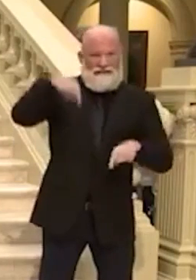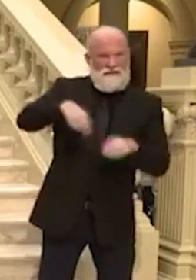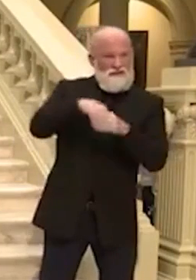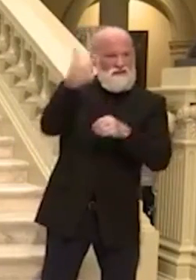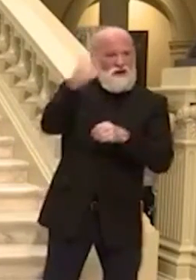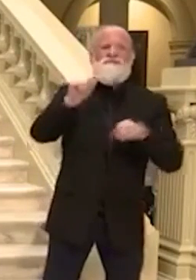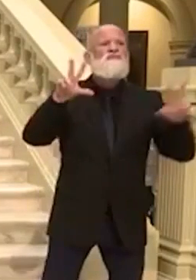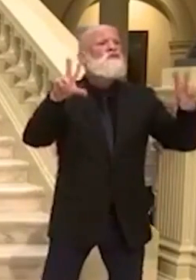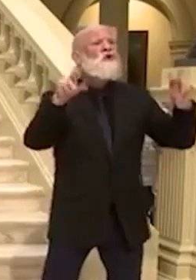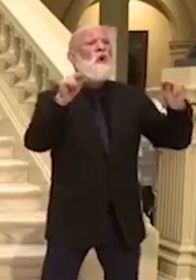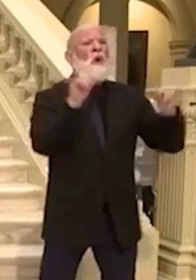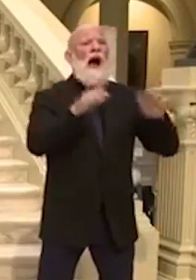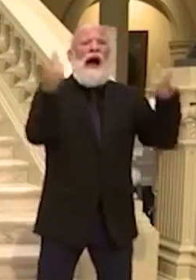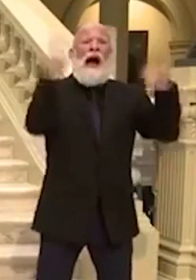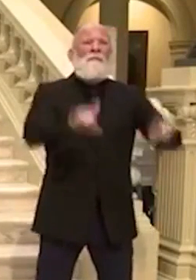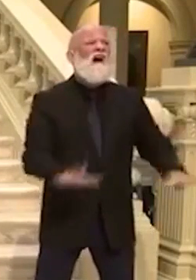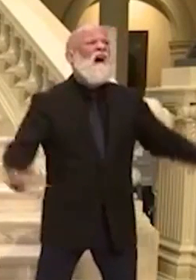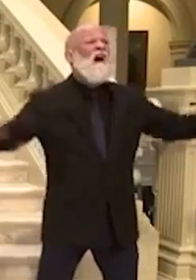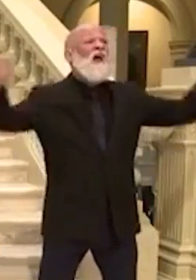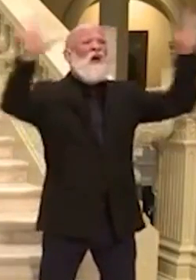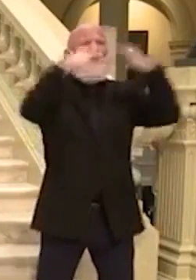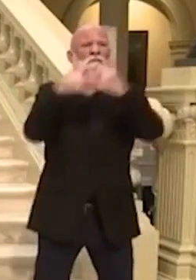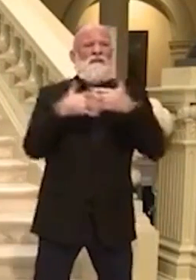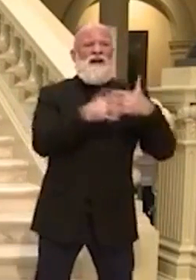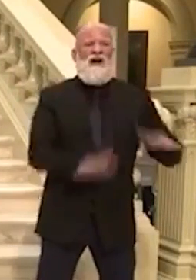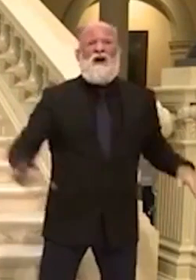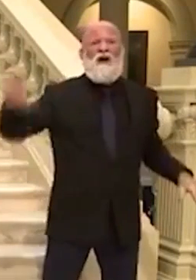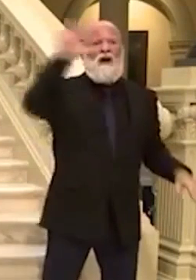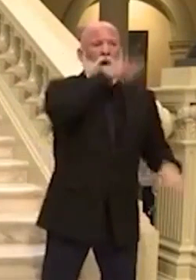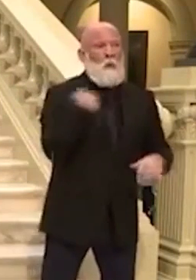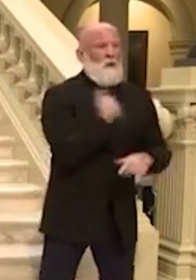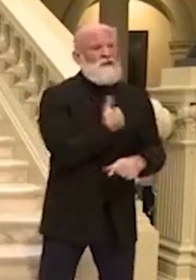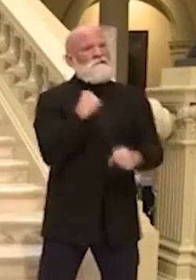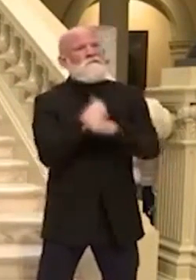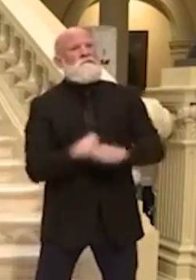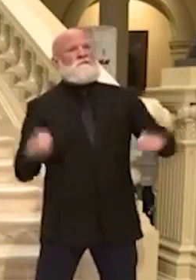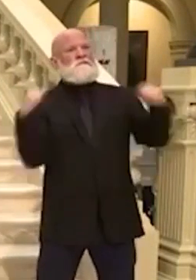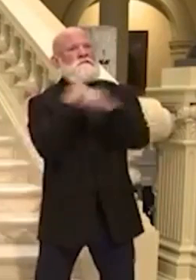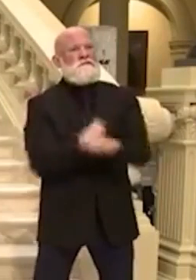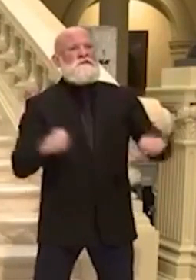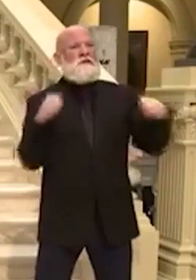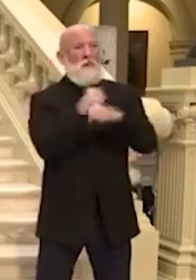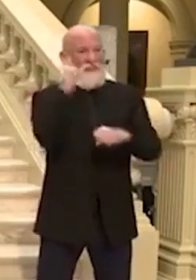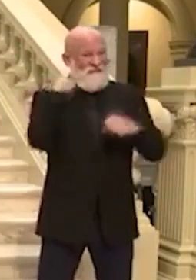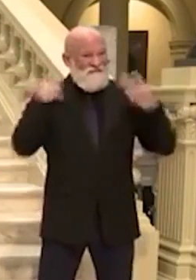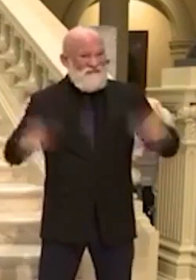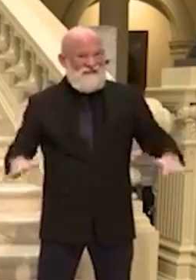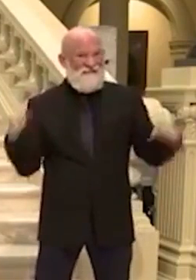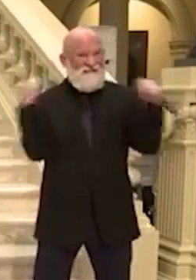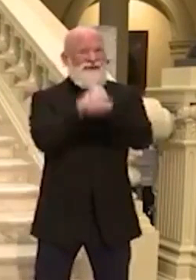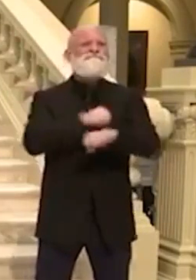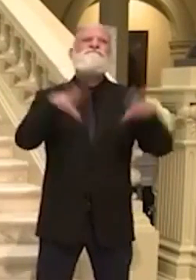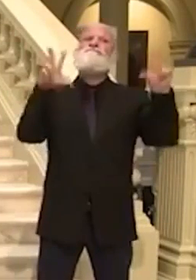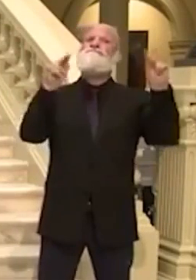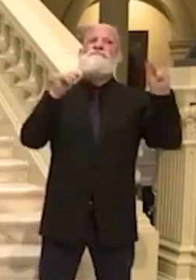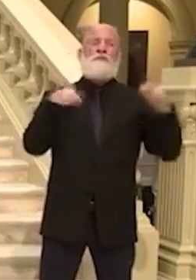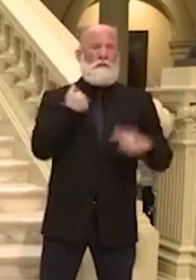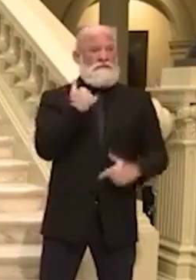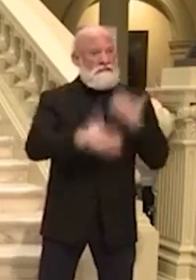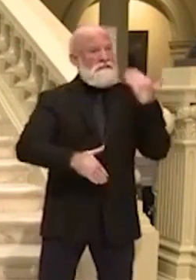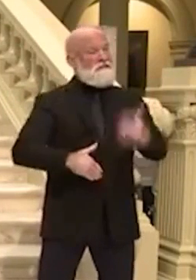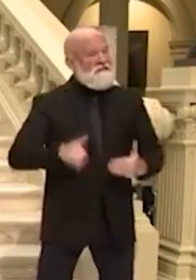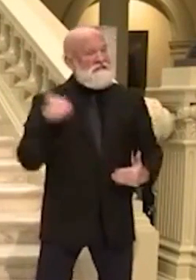a suspender su orden ejecutiva de hacer obligatorio el uso de las mascarillas y revertir a la ciudad a la fase 1 de la